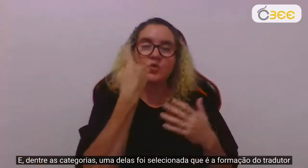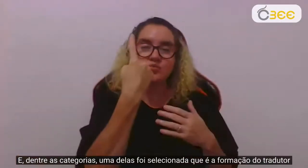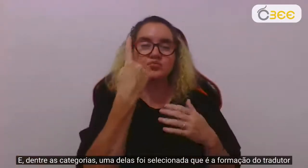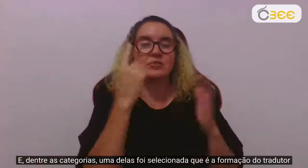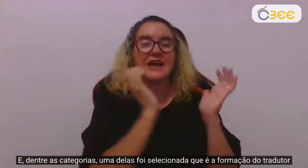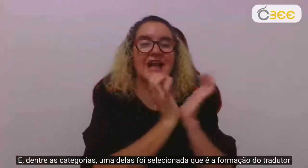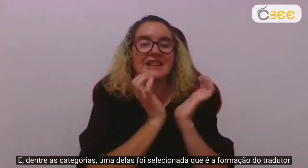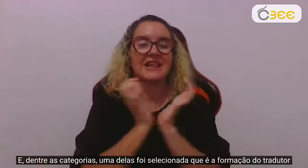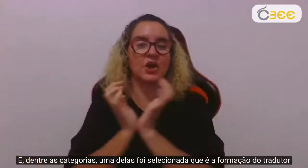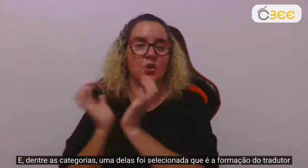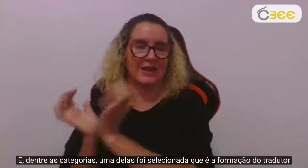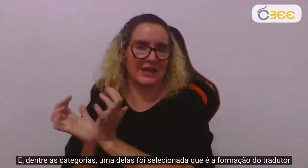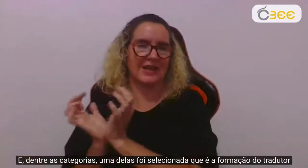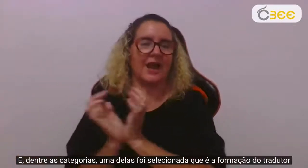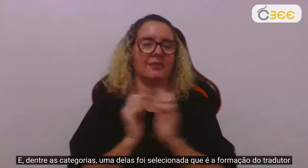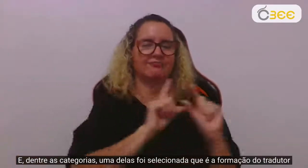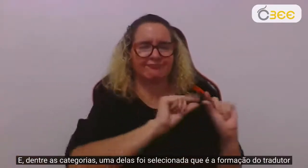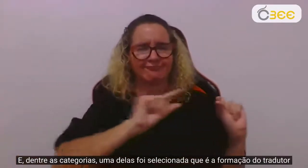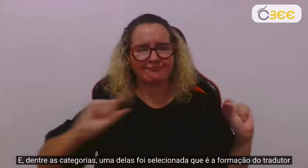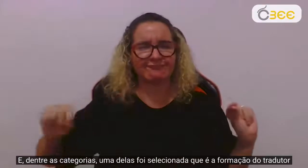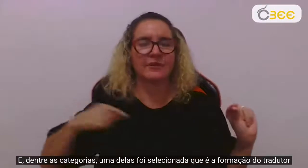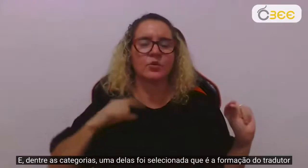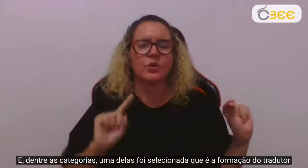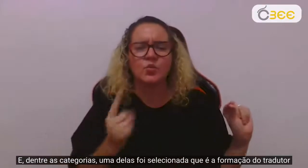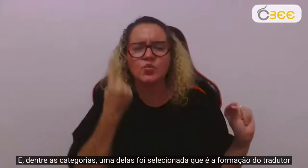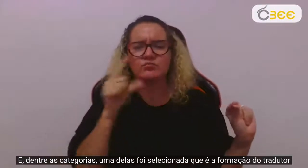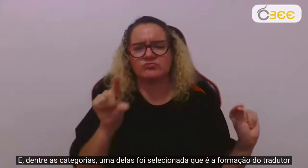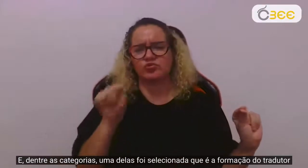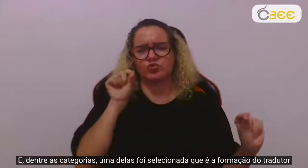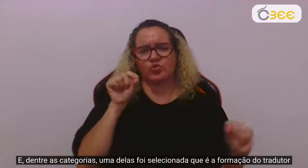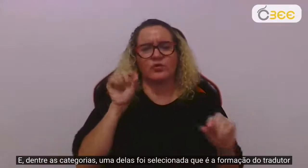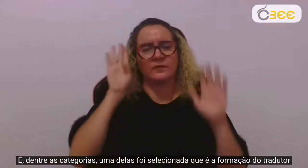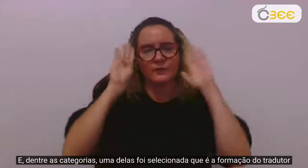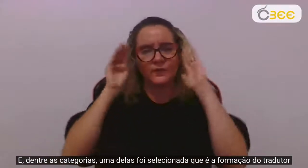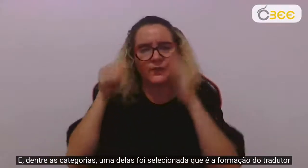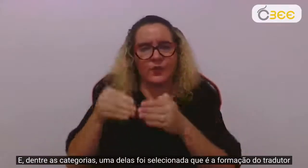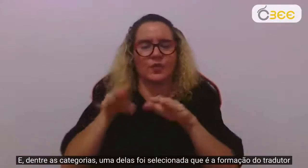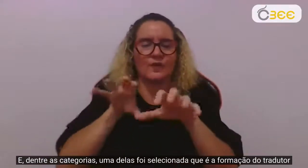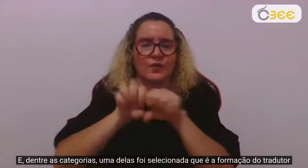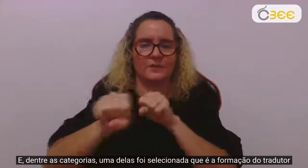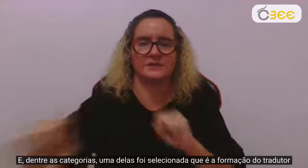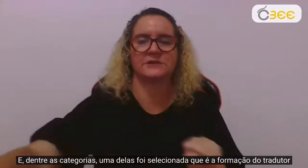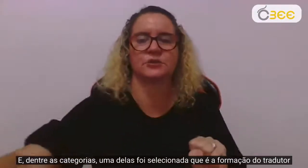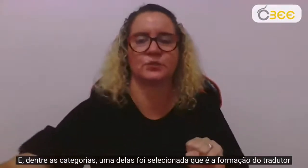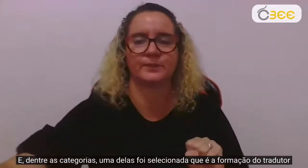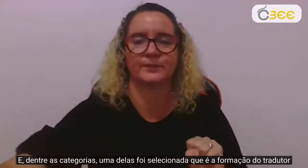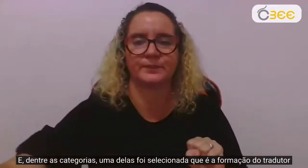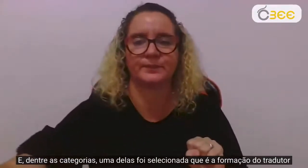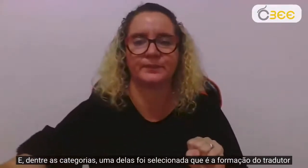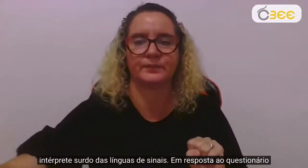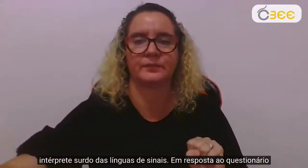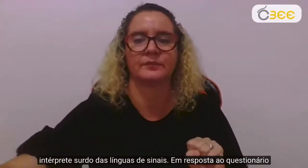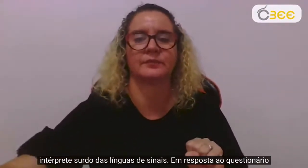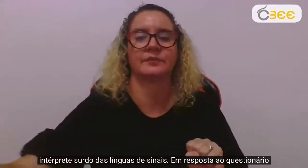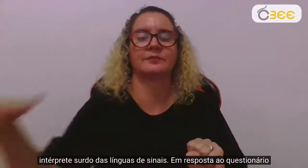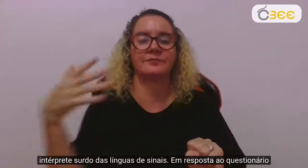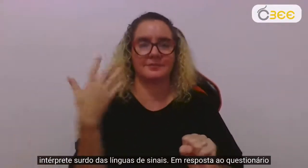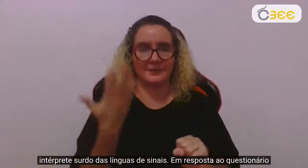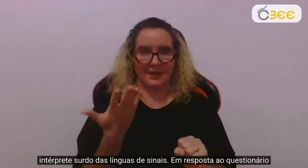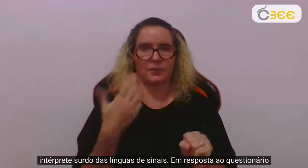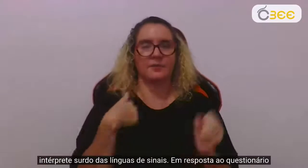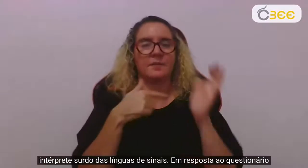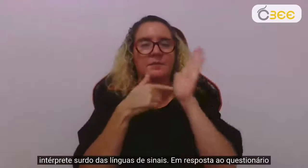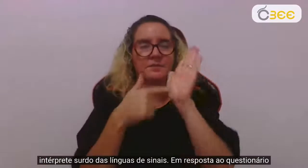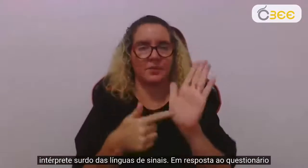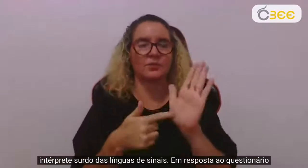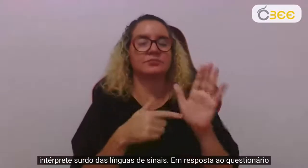E dentre as categorias, uma delas foi selecionada, que é a formação do tradutor e intérprete surdo